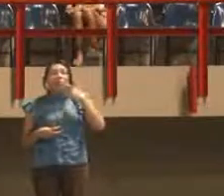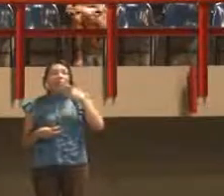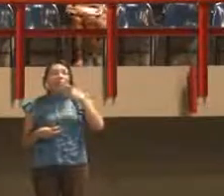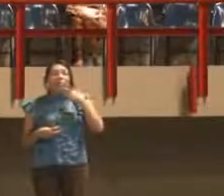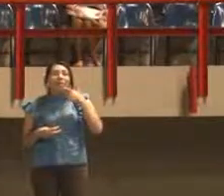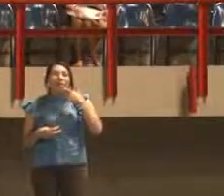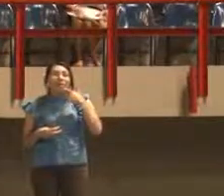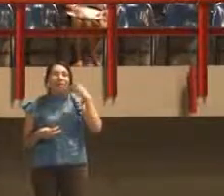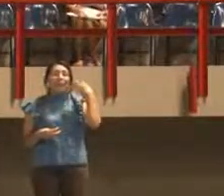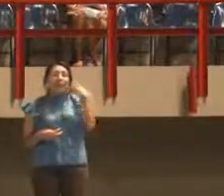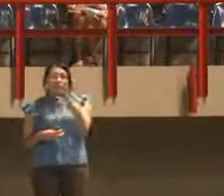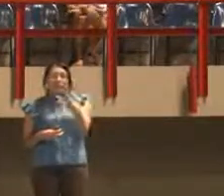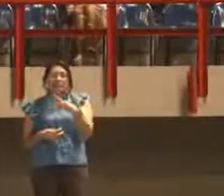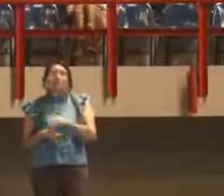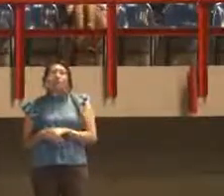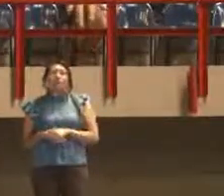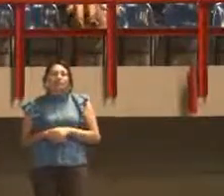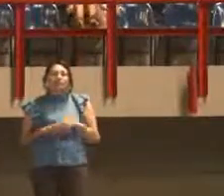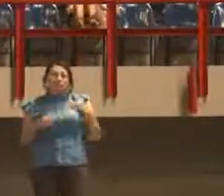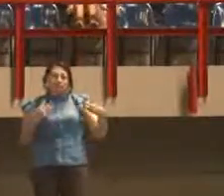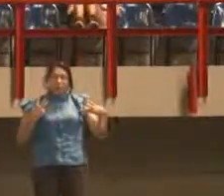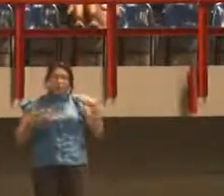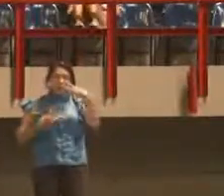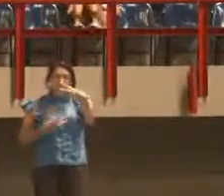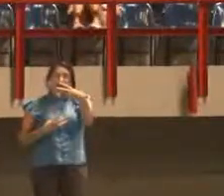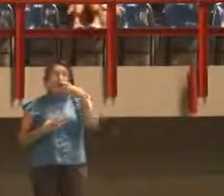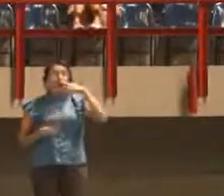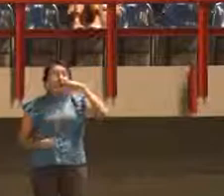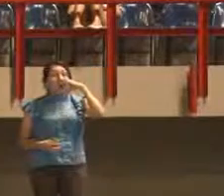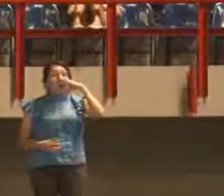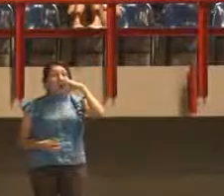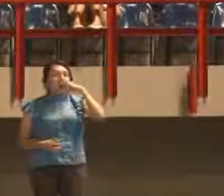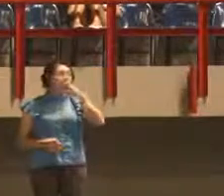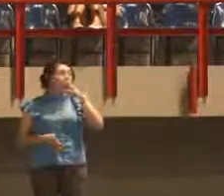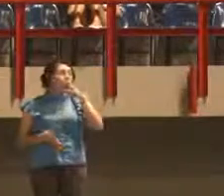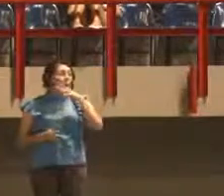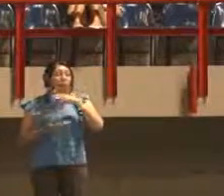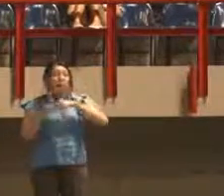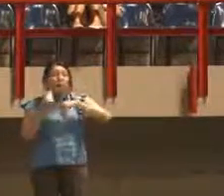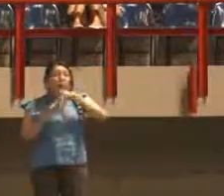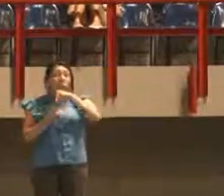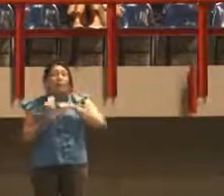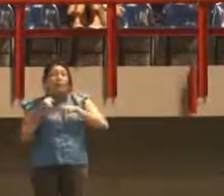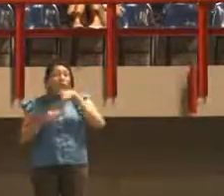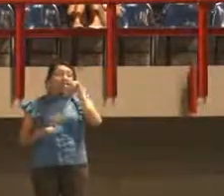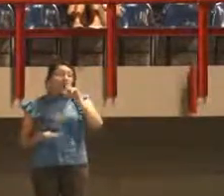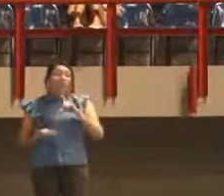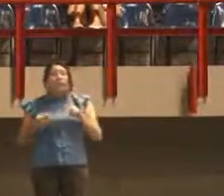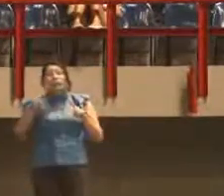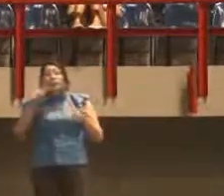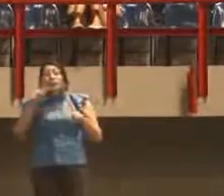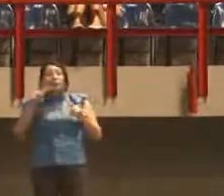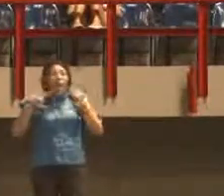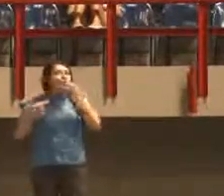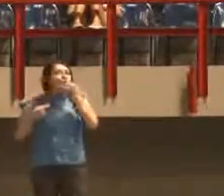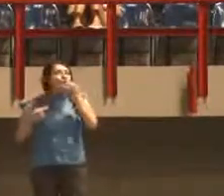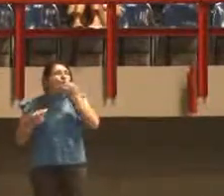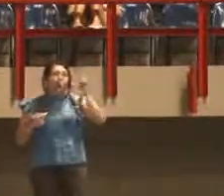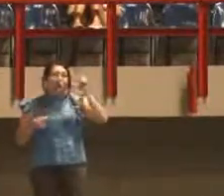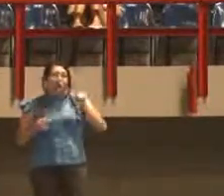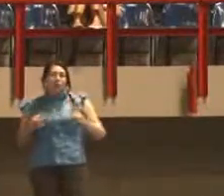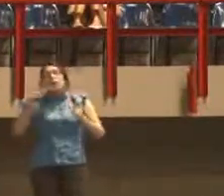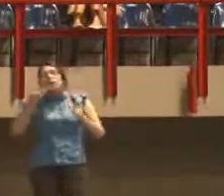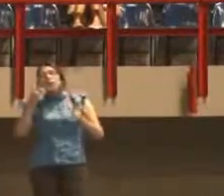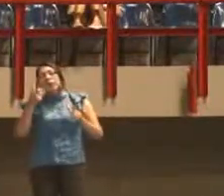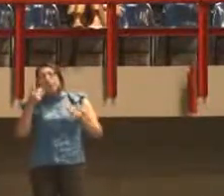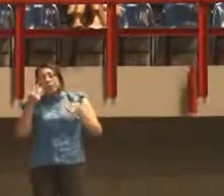vermelho. O vermelho, vermelho claro e vermelho escuro, mais 3, já são 9. Agora eu vou misturar as cores. O azul com o vermelho vai dar o violeta. Pode ser